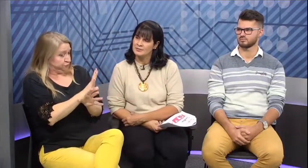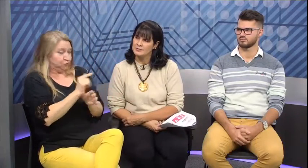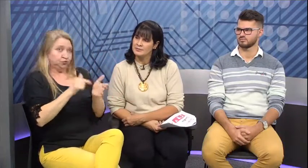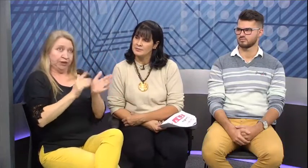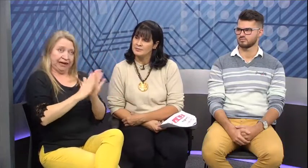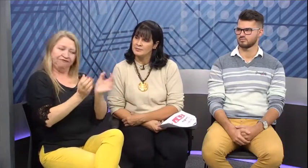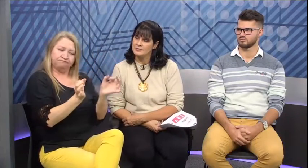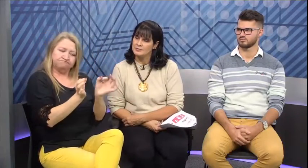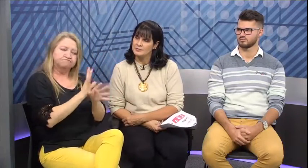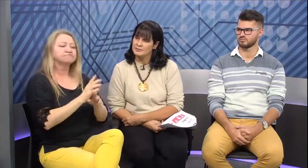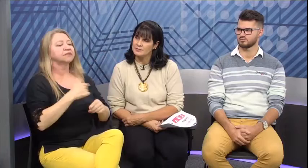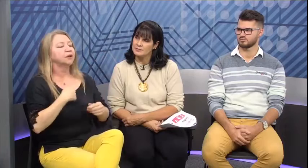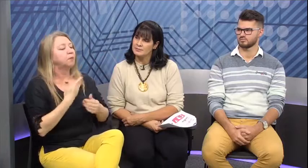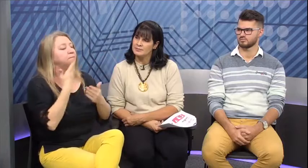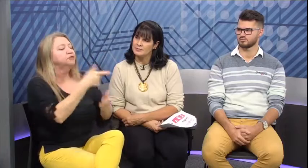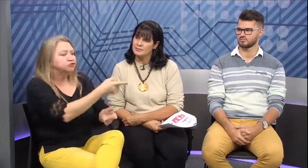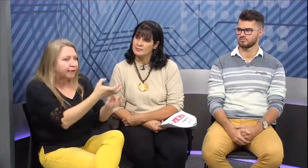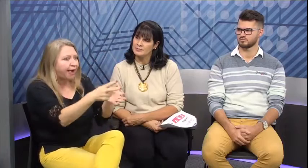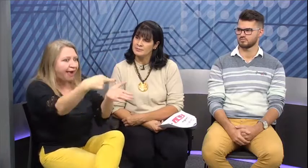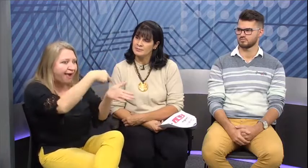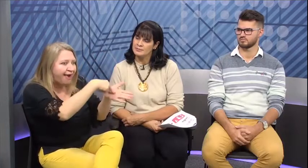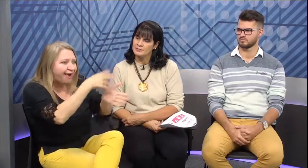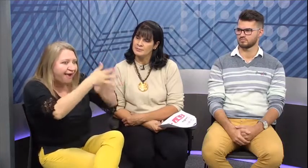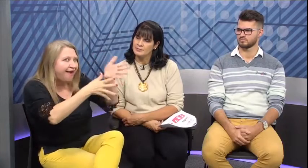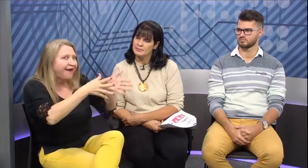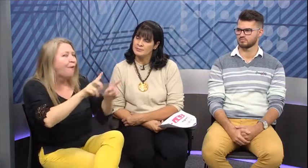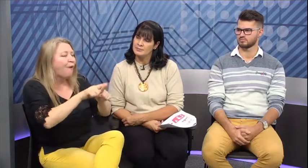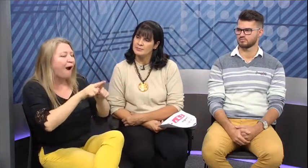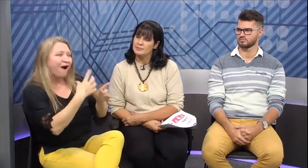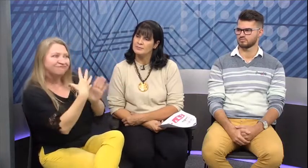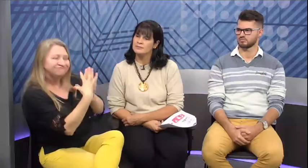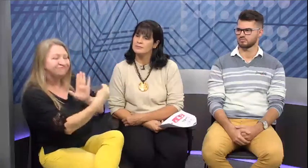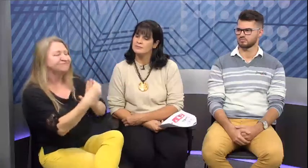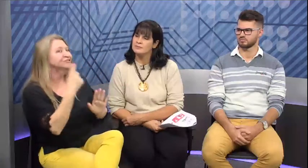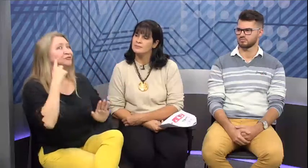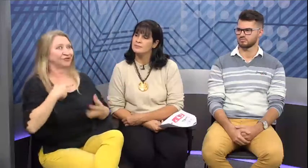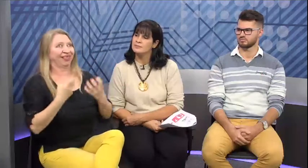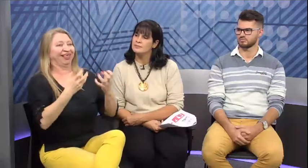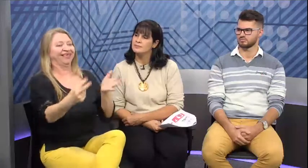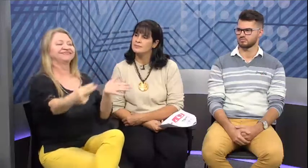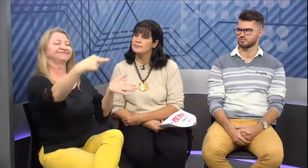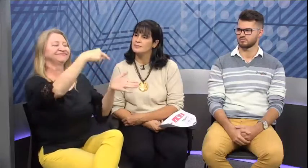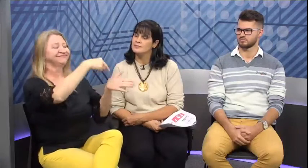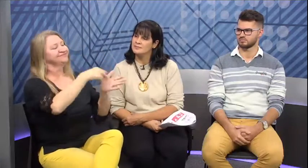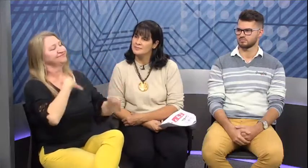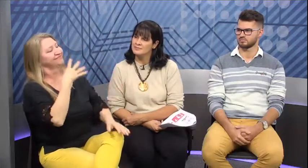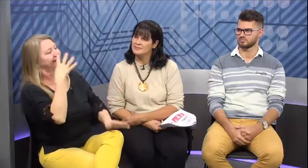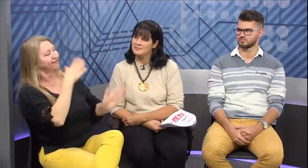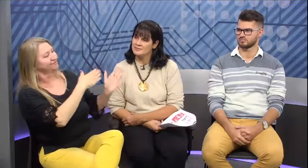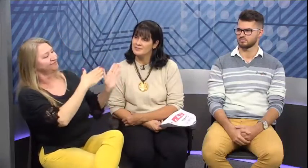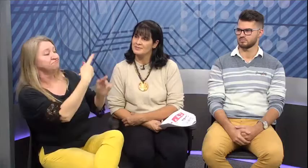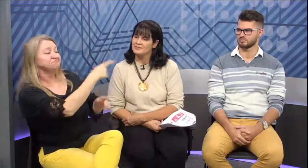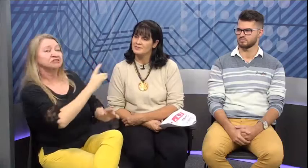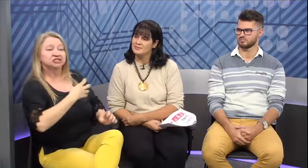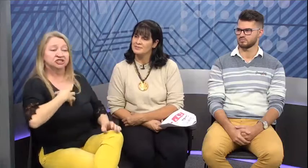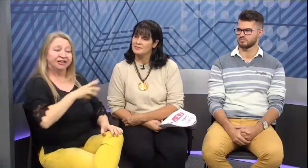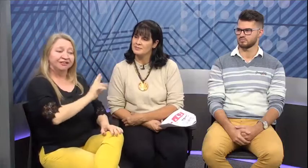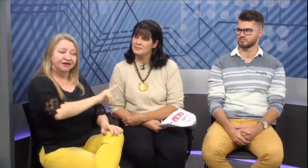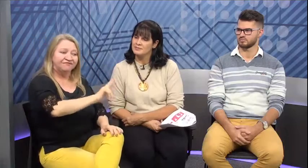a parte da história, né? E no final eu falava assim, olha, quem quer recontar essa história, né? E gostavam bastante